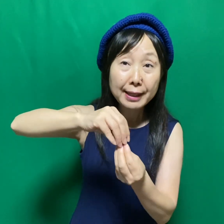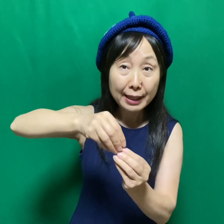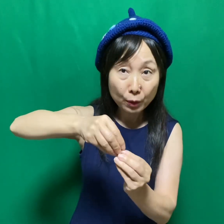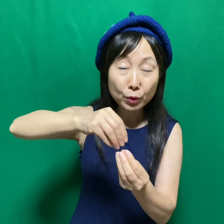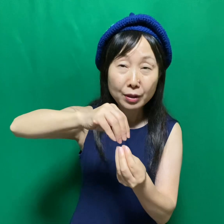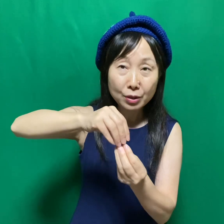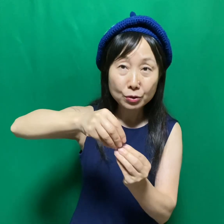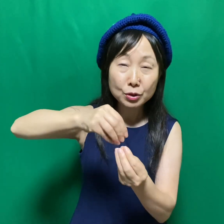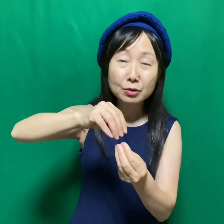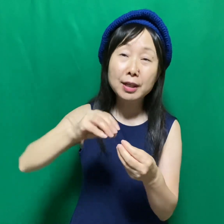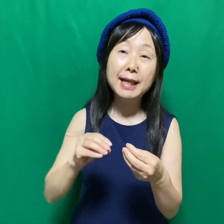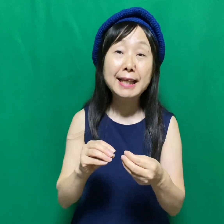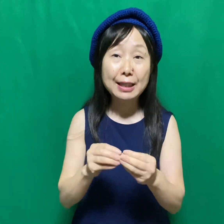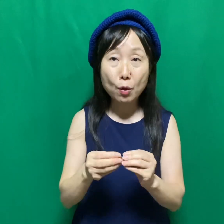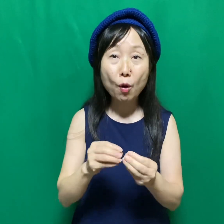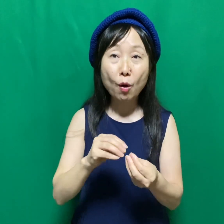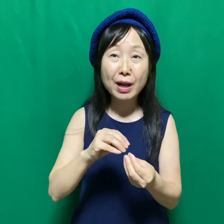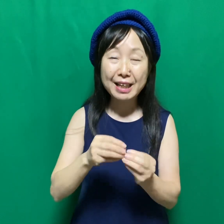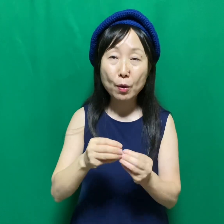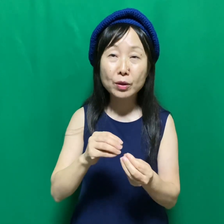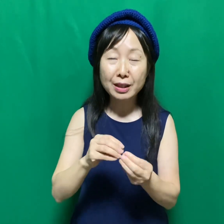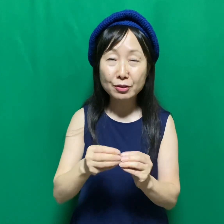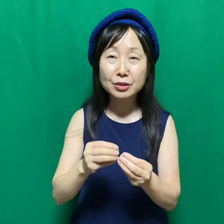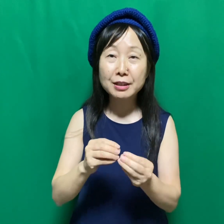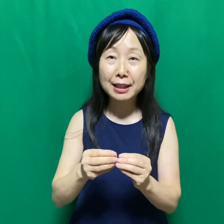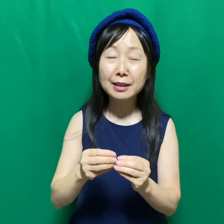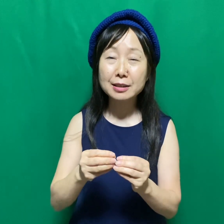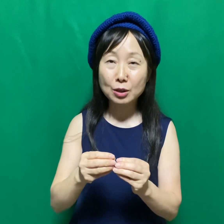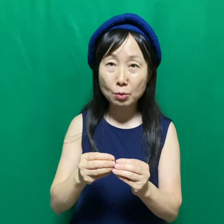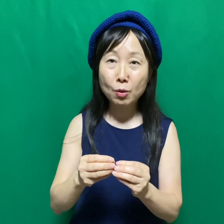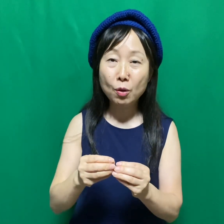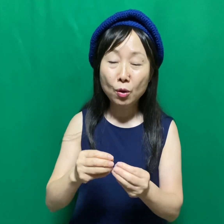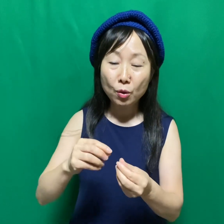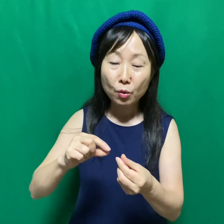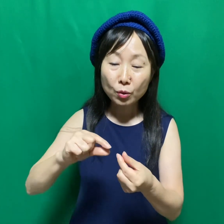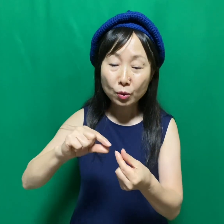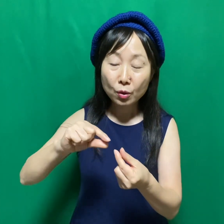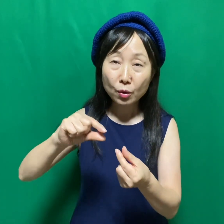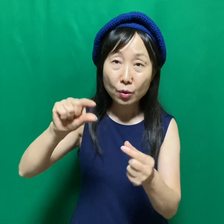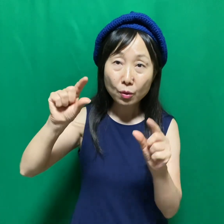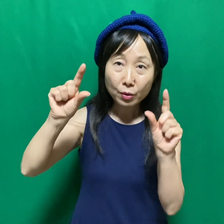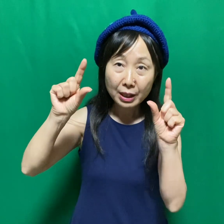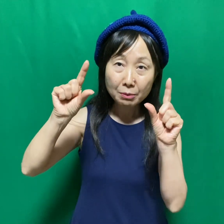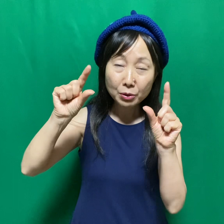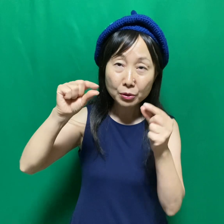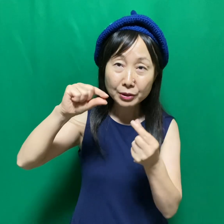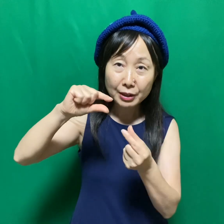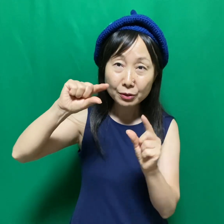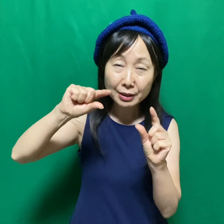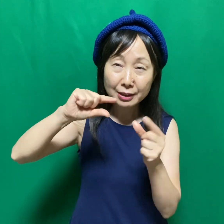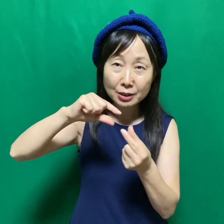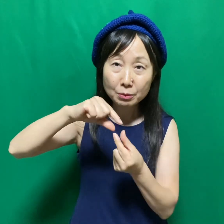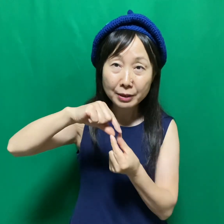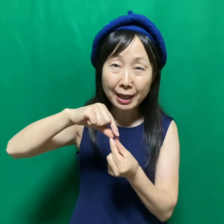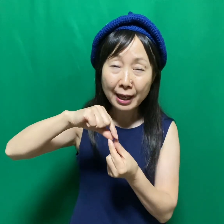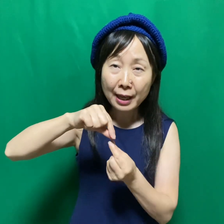色っていう手話、色色っていう手話なんですけども、この親指と人差し指でこ